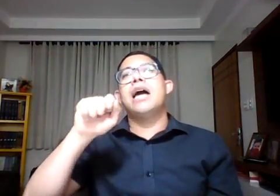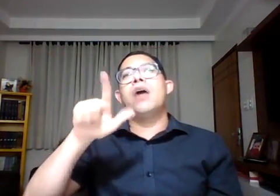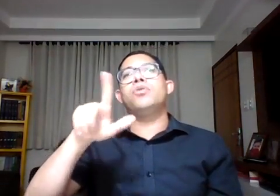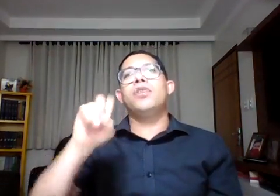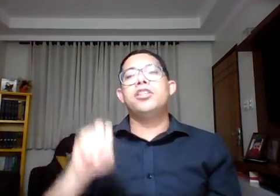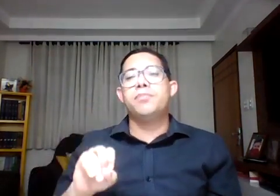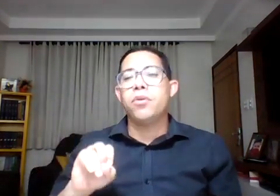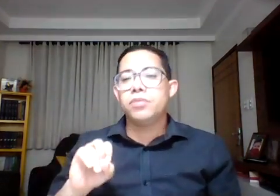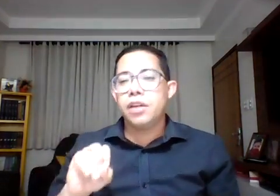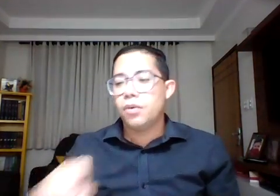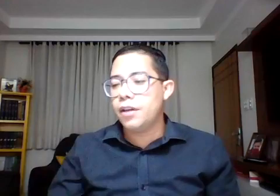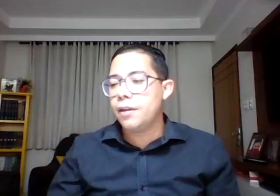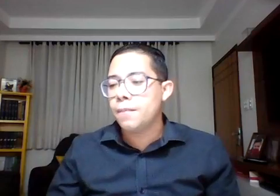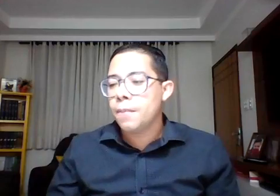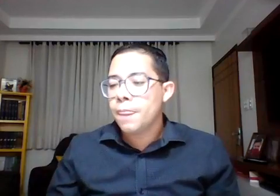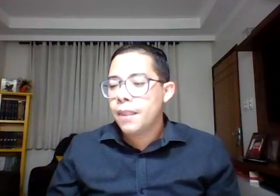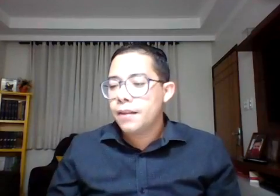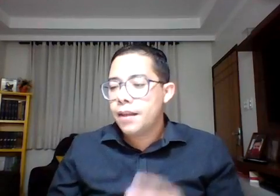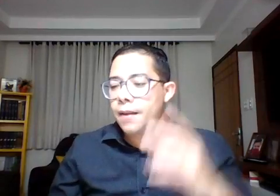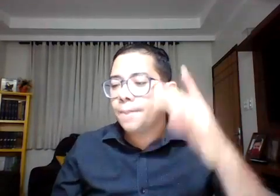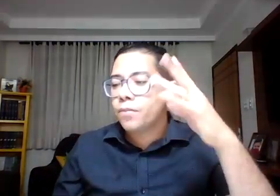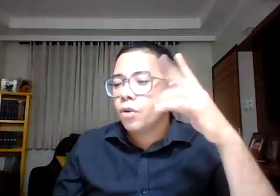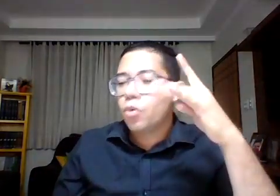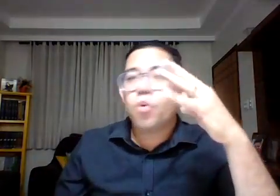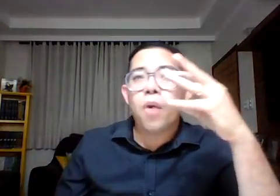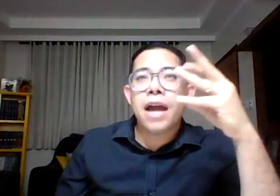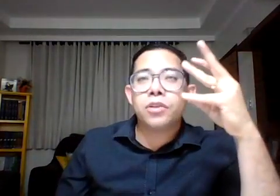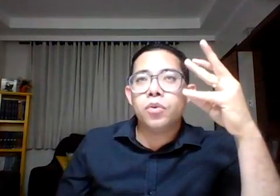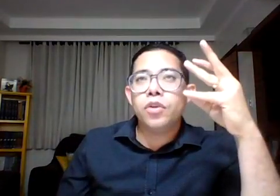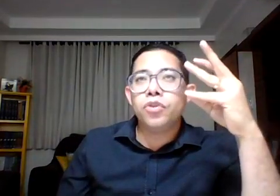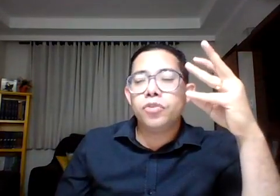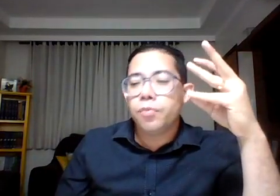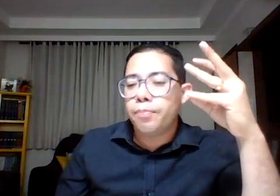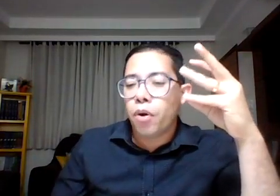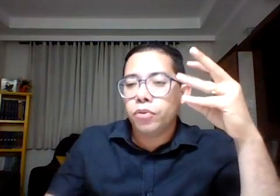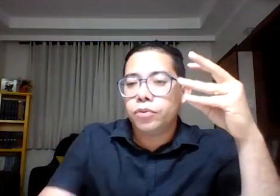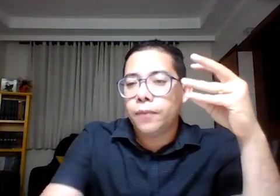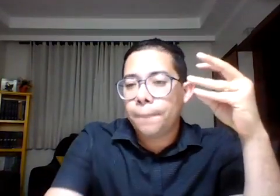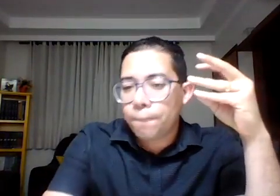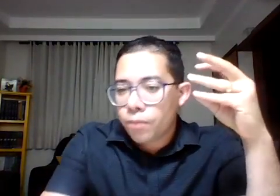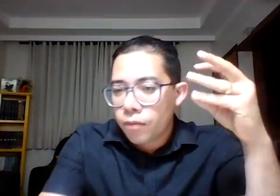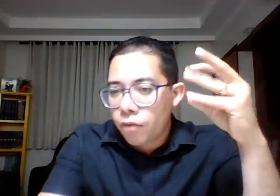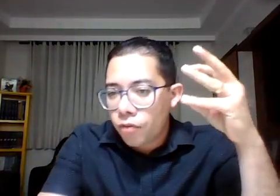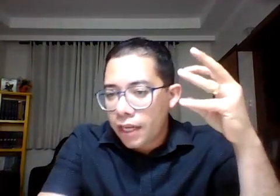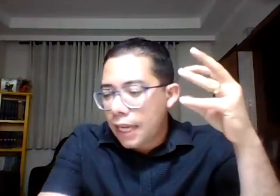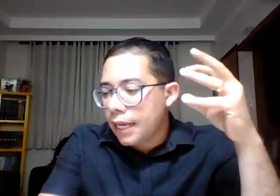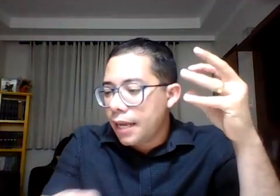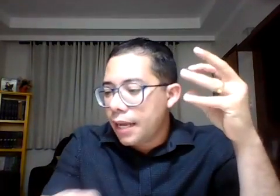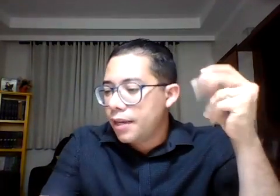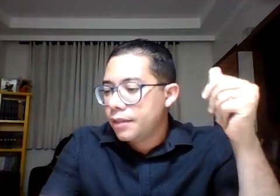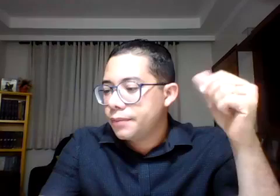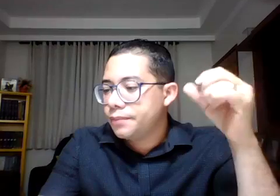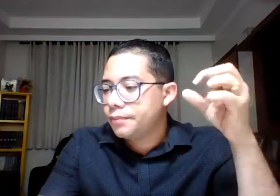Reginaldo respondeu aí, né? O quarto e último ponto. Vamos ver quem lembra.